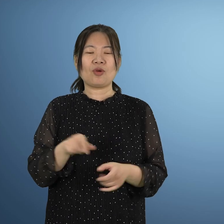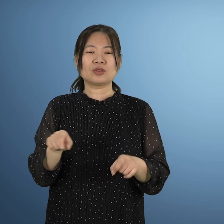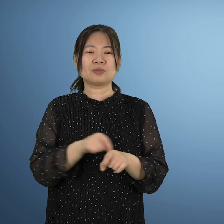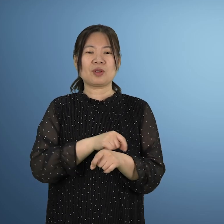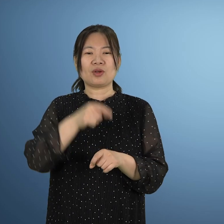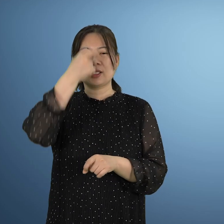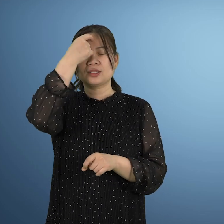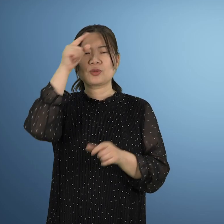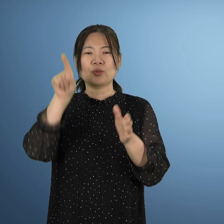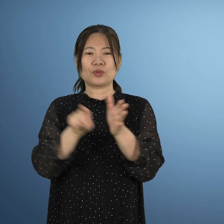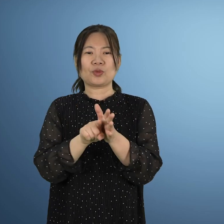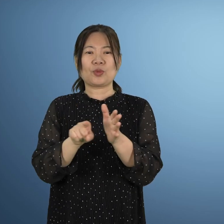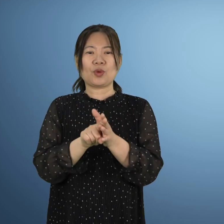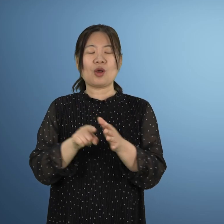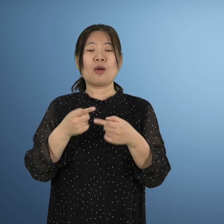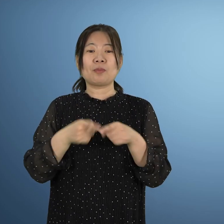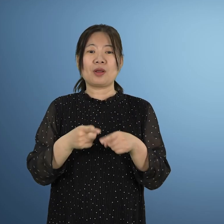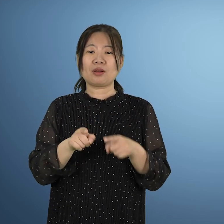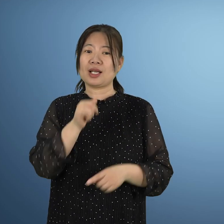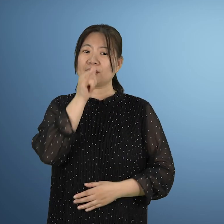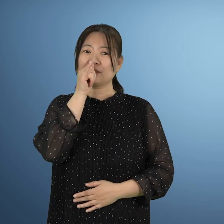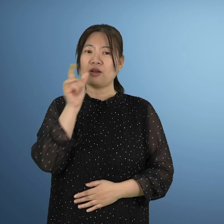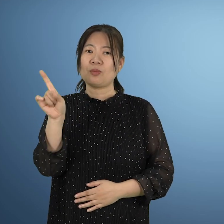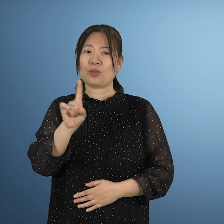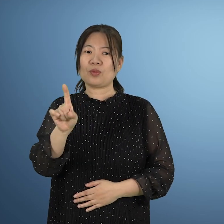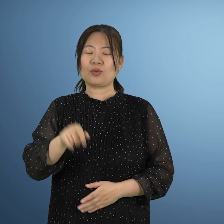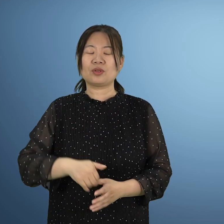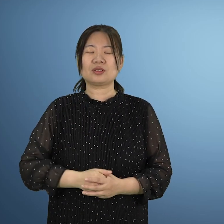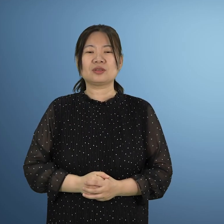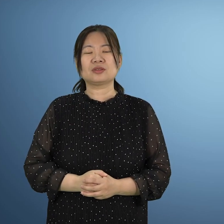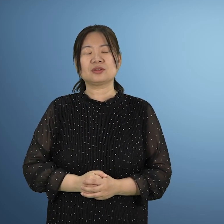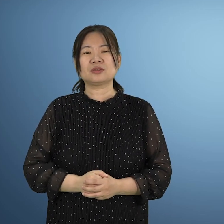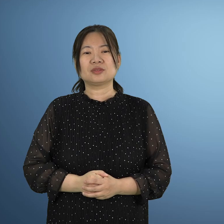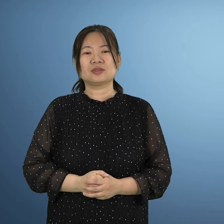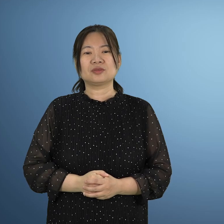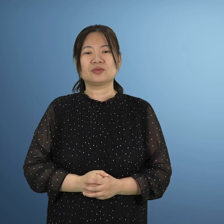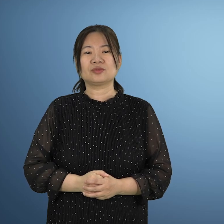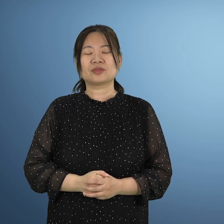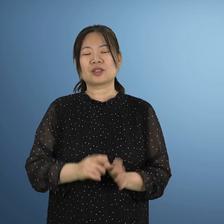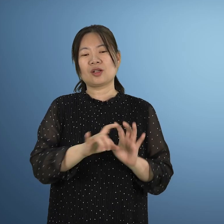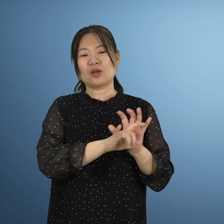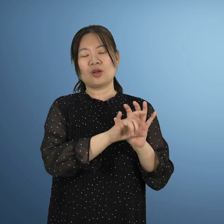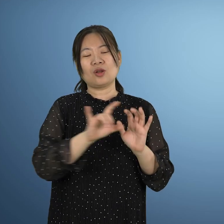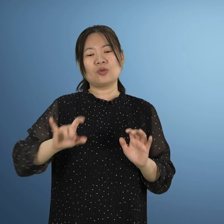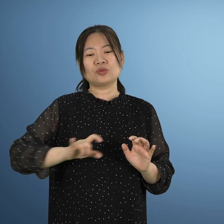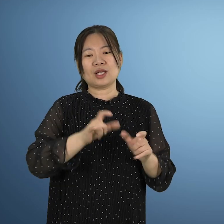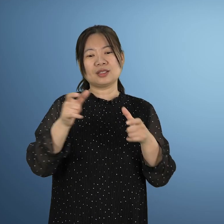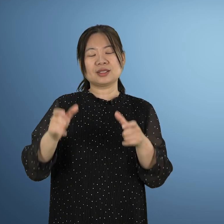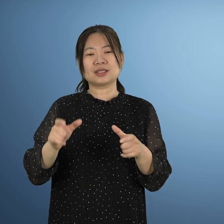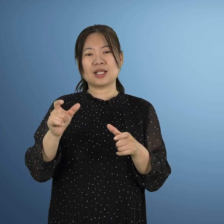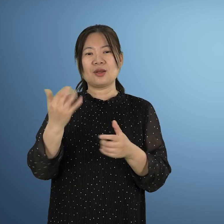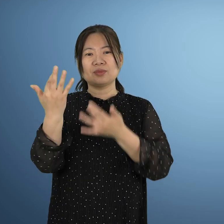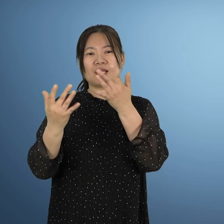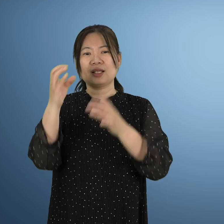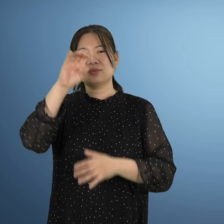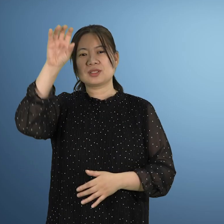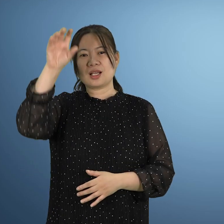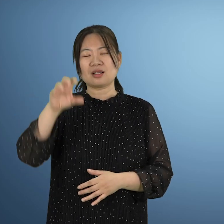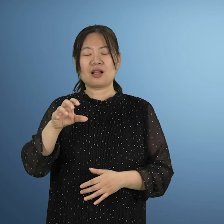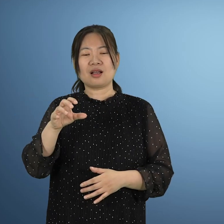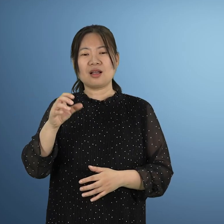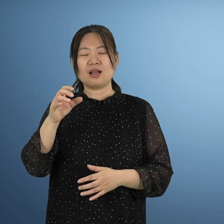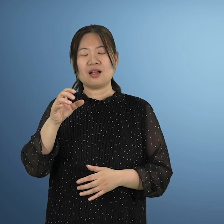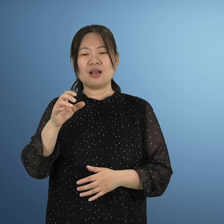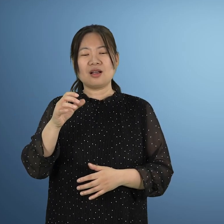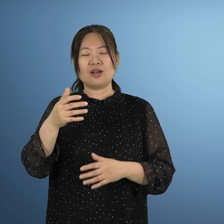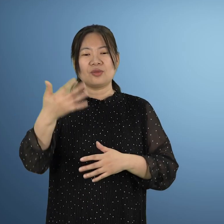특별히 기독교에서 평가를 했는가 하면 그 우한 지역에 불타는 십자가 동영상이